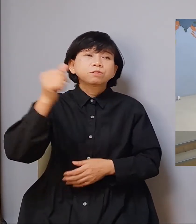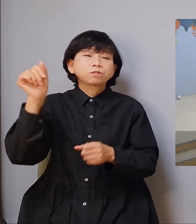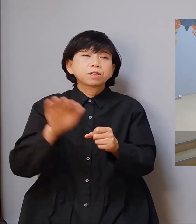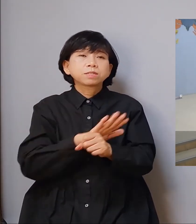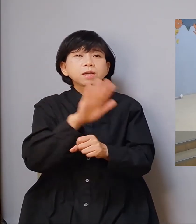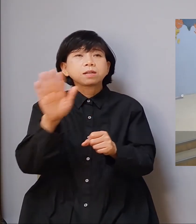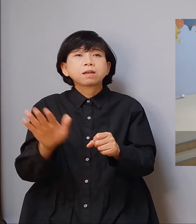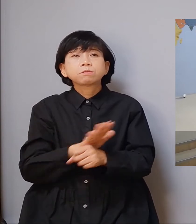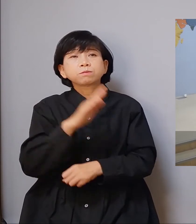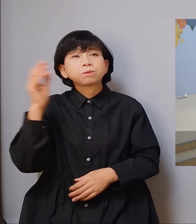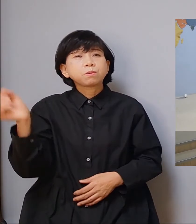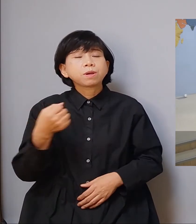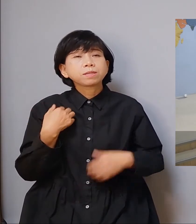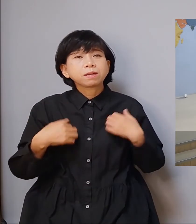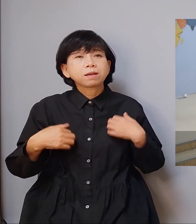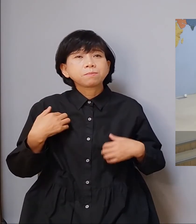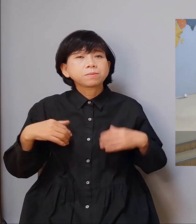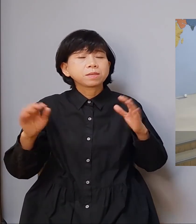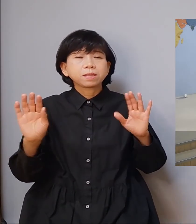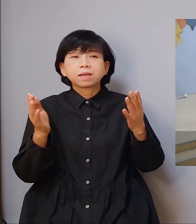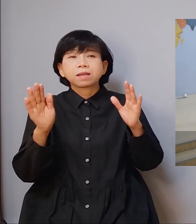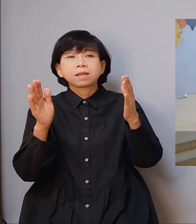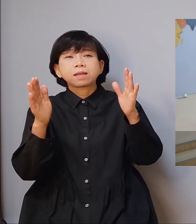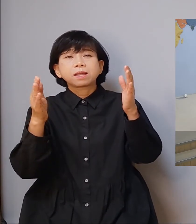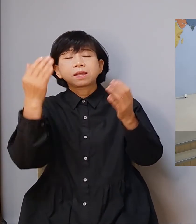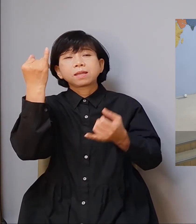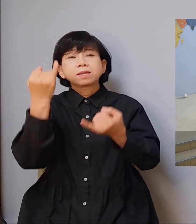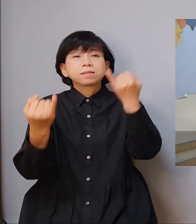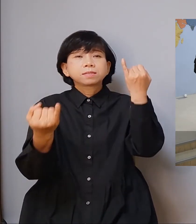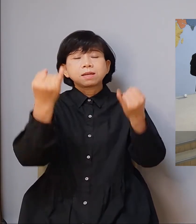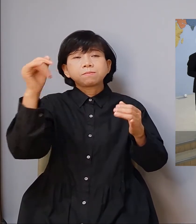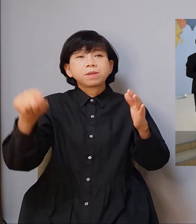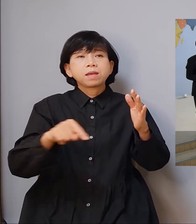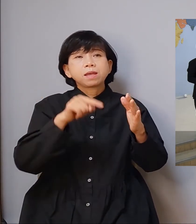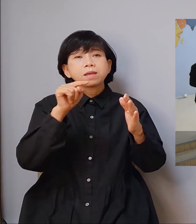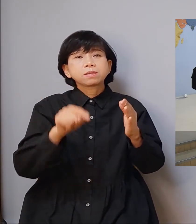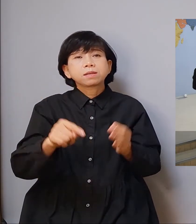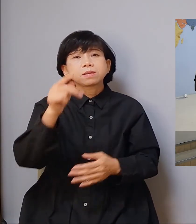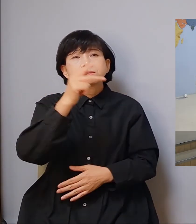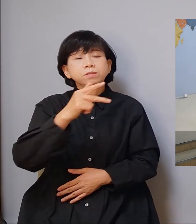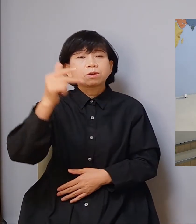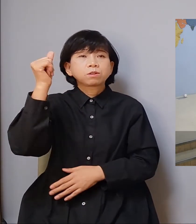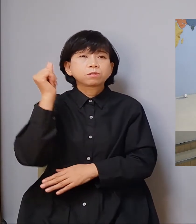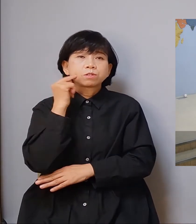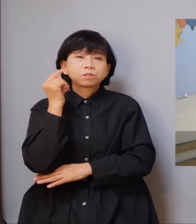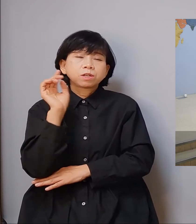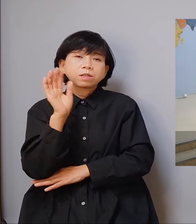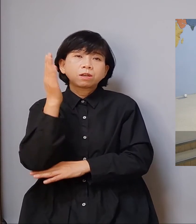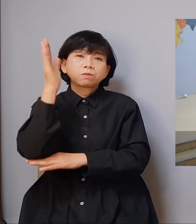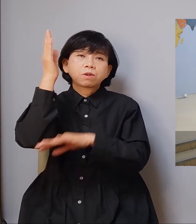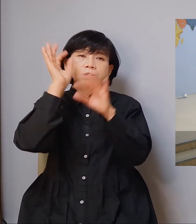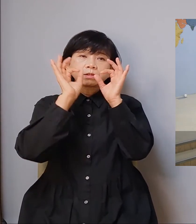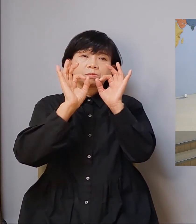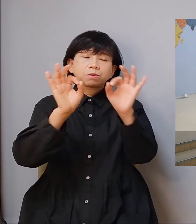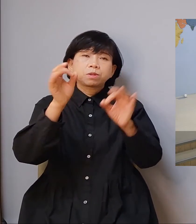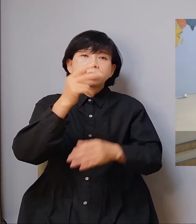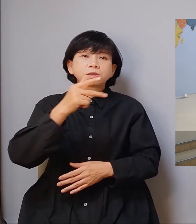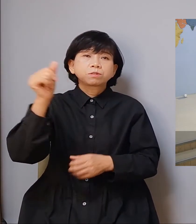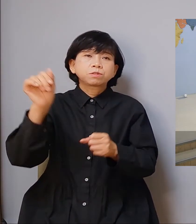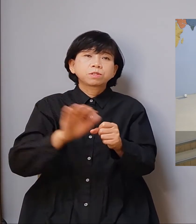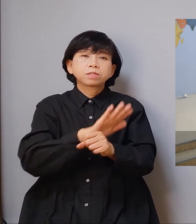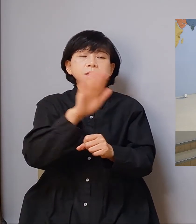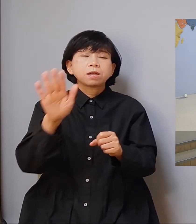환영합니다. 주의 사랑으로 자매 안에서 환영합니다. 자매 안에서 주의 영광. 우리